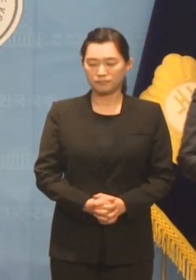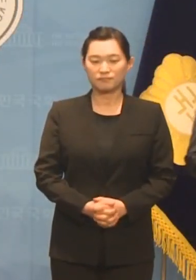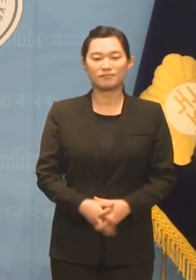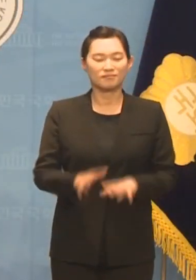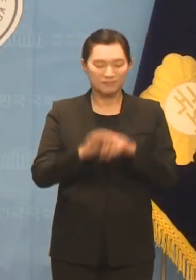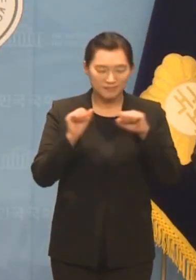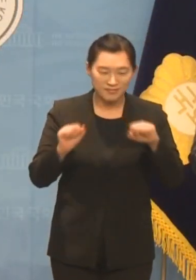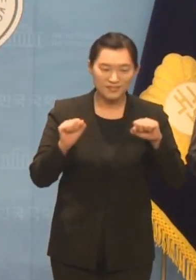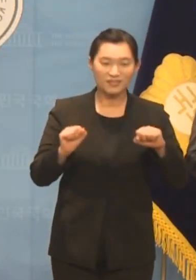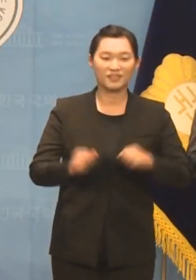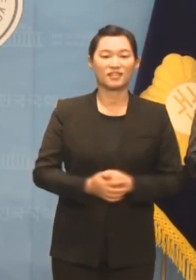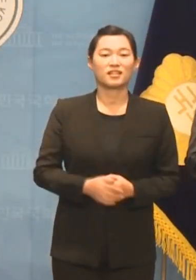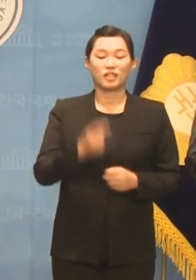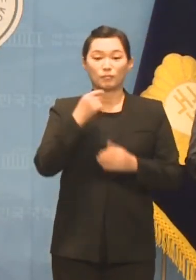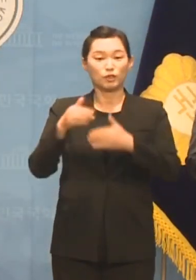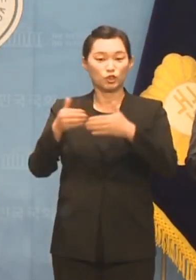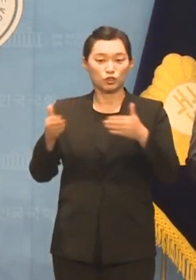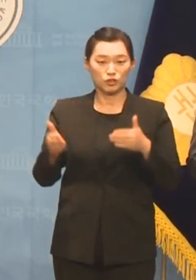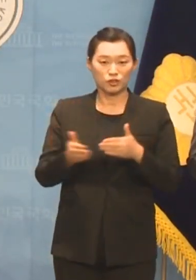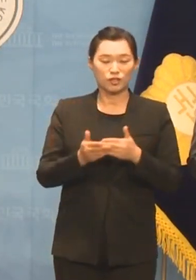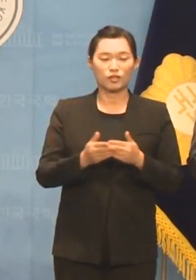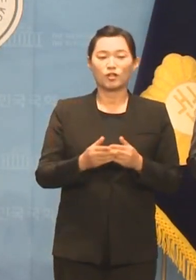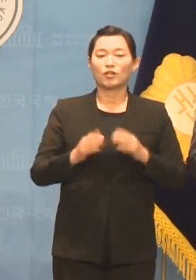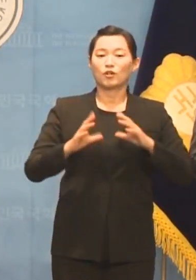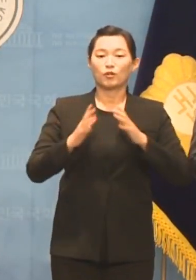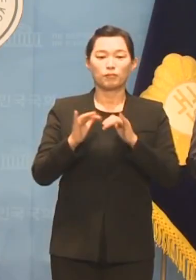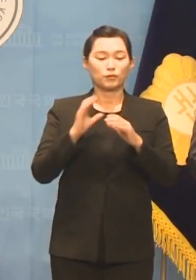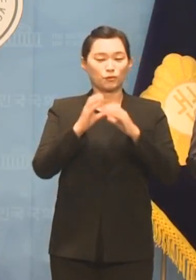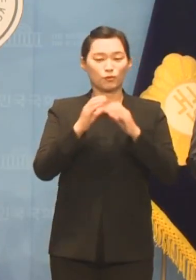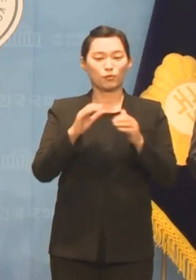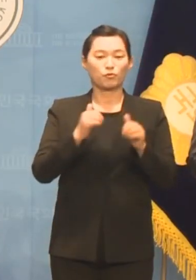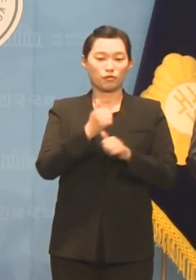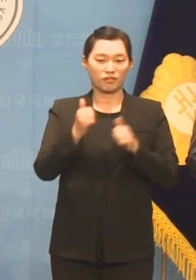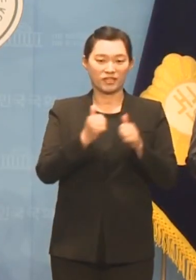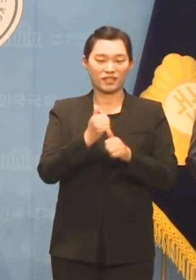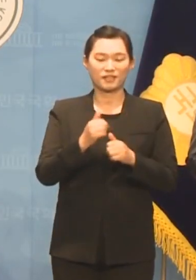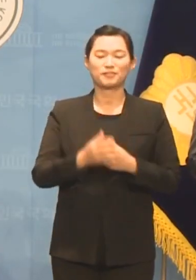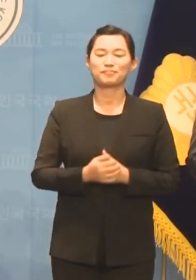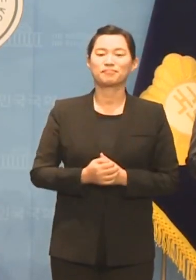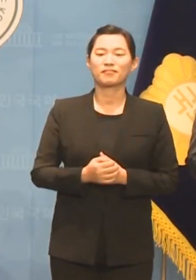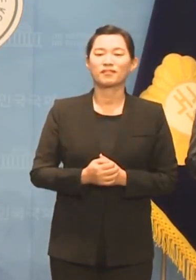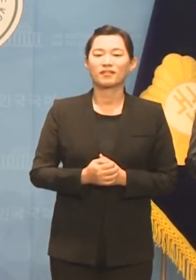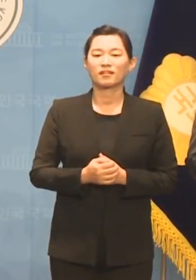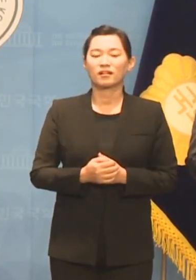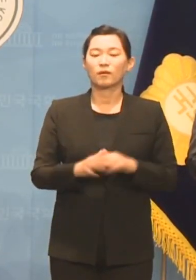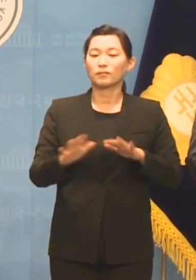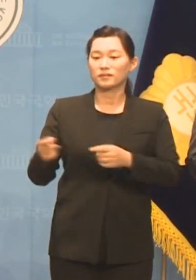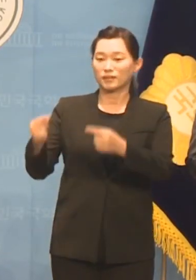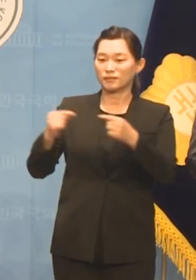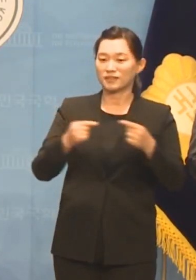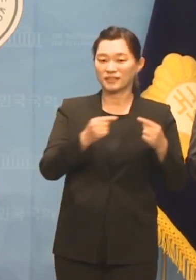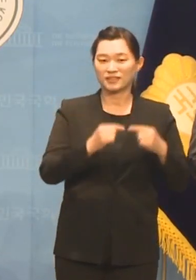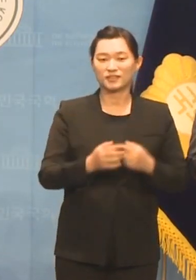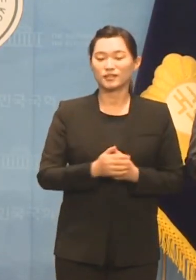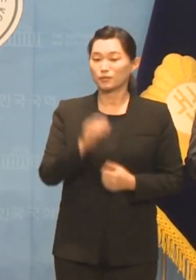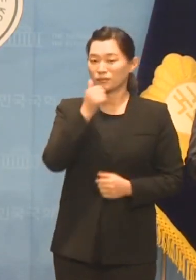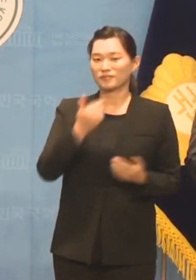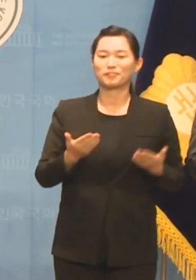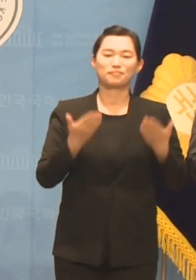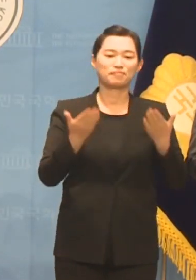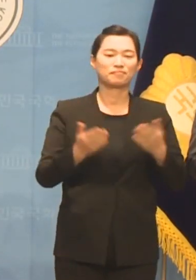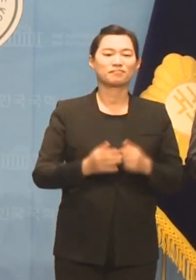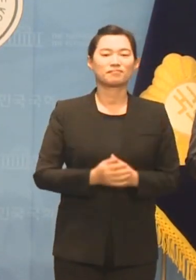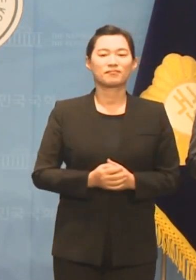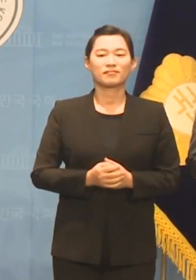네, 안녕하십니까. 더불어민주당 국민소통위원회 위원장 김현입니다. 오늘 참석하신 의원님들 먼저